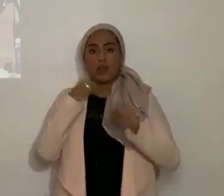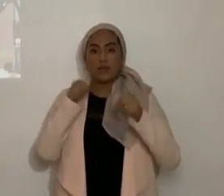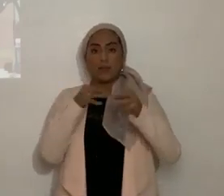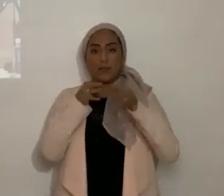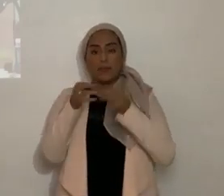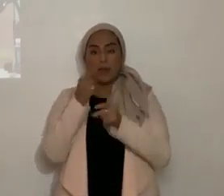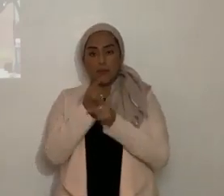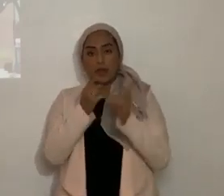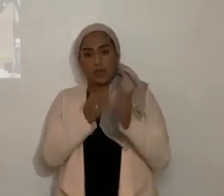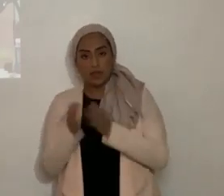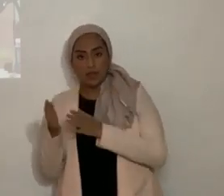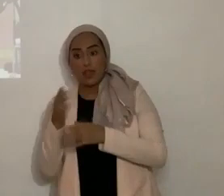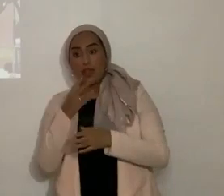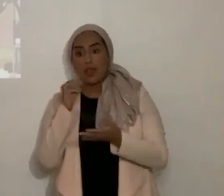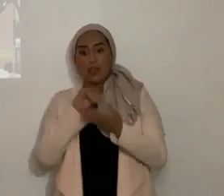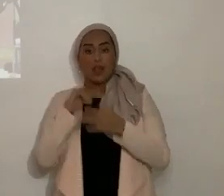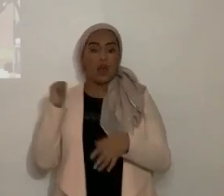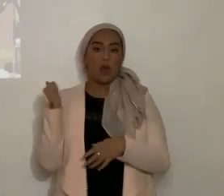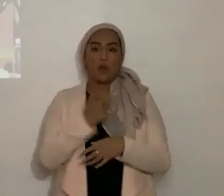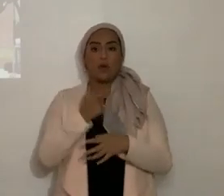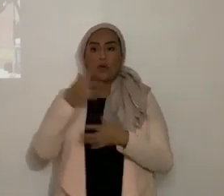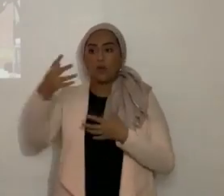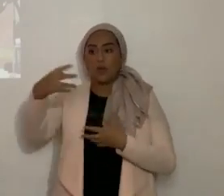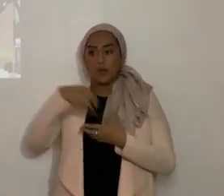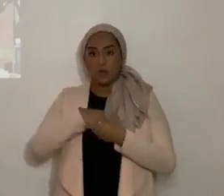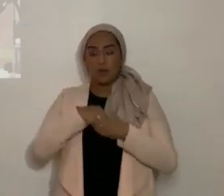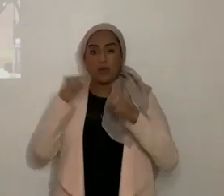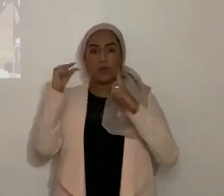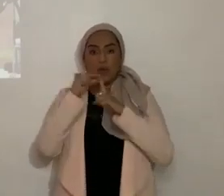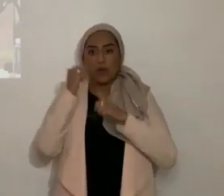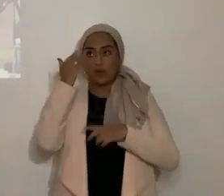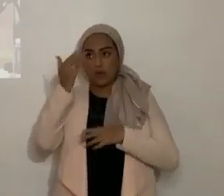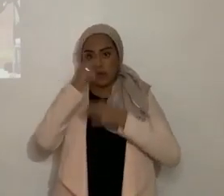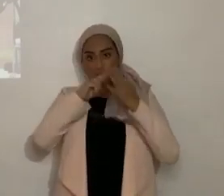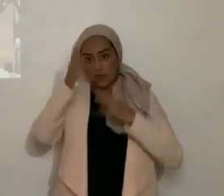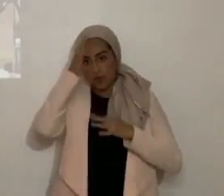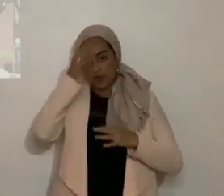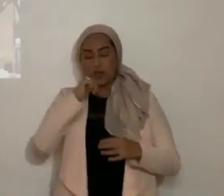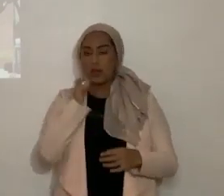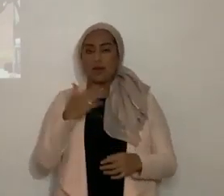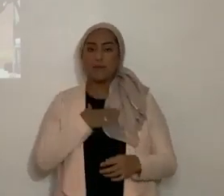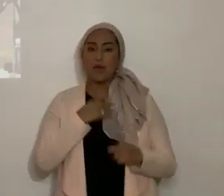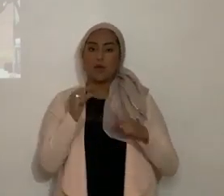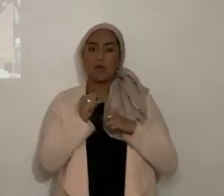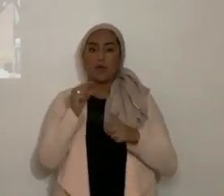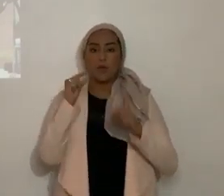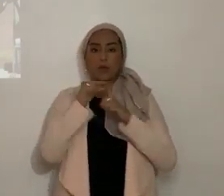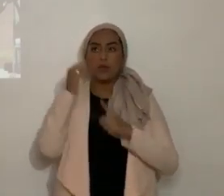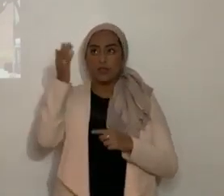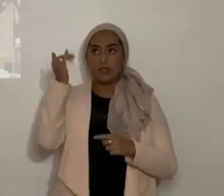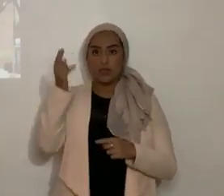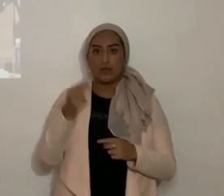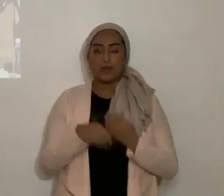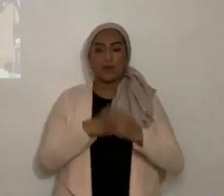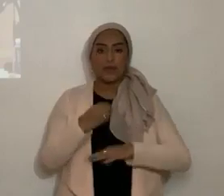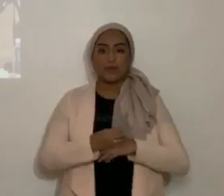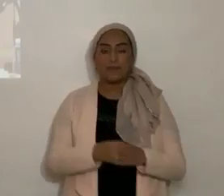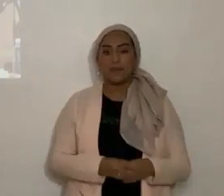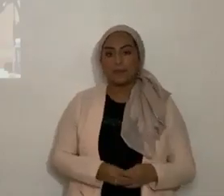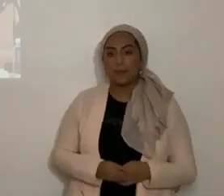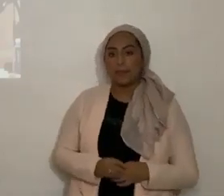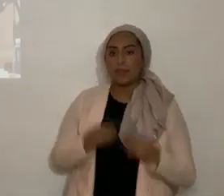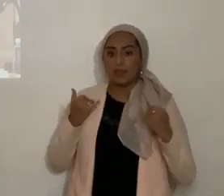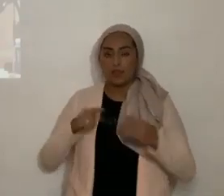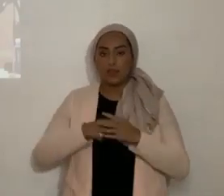explicar correctamente y que así todos recibamos la palabra del Eterno, porque no es mi palabra, es la palabra de Yahweh. ¿Amén?